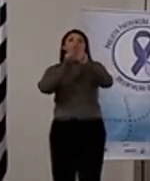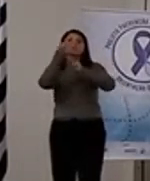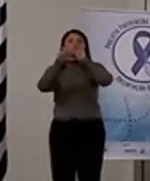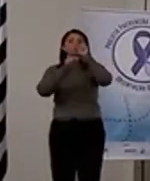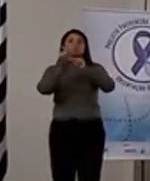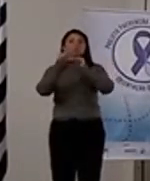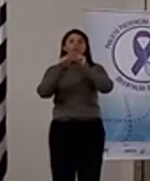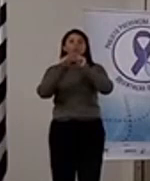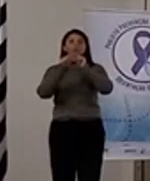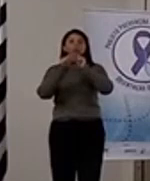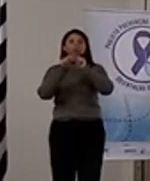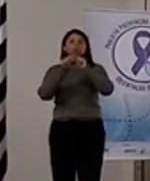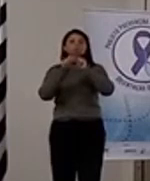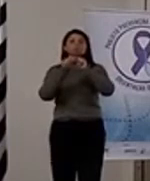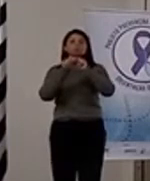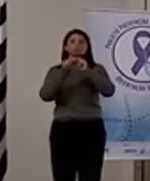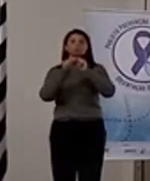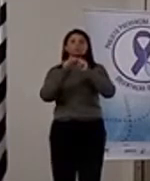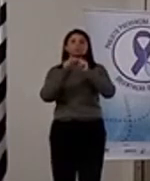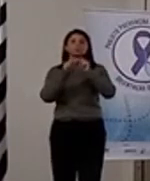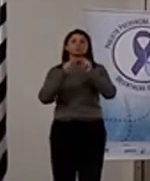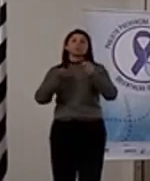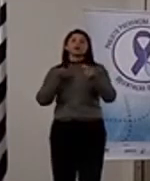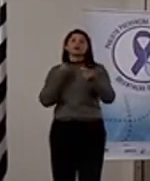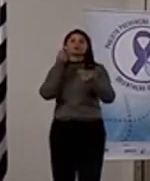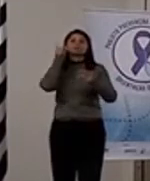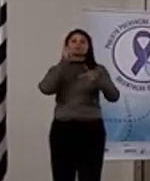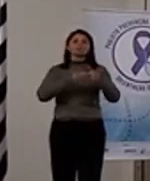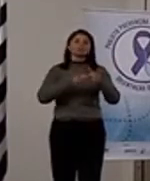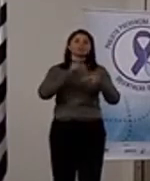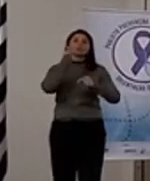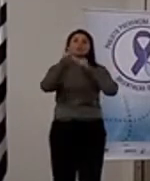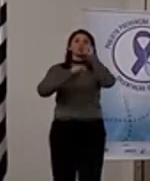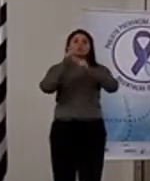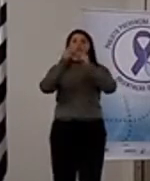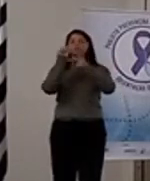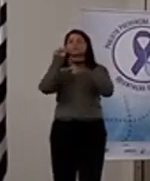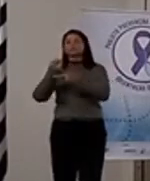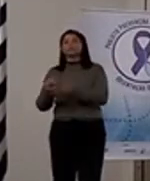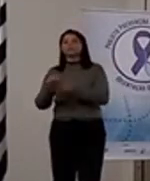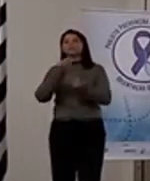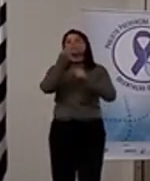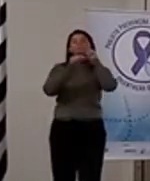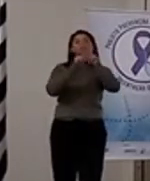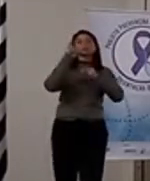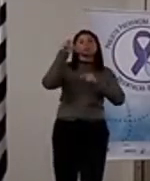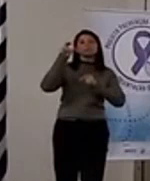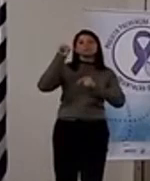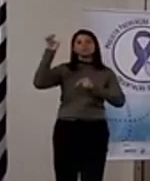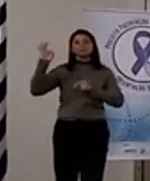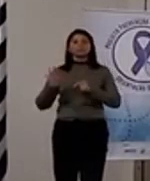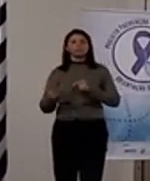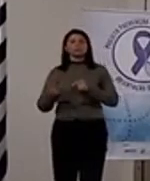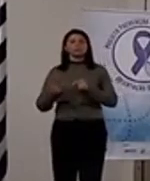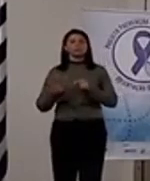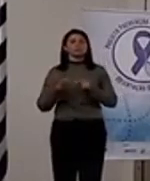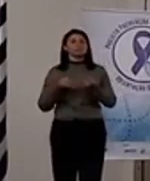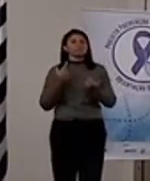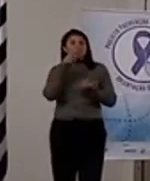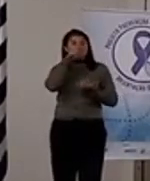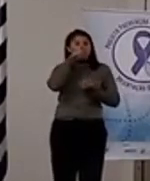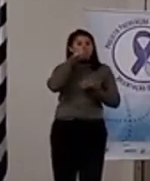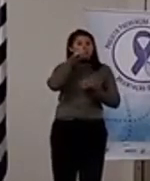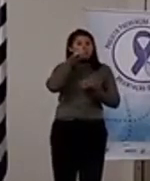risco em geral é 25%. A doença dominante, em geral, é 50%. Só que é bom lembrar que é o risco de quê?